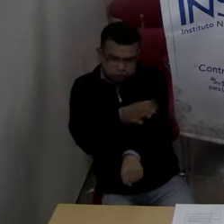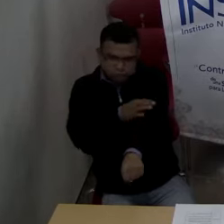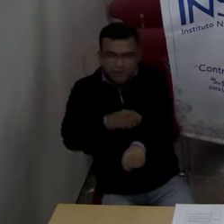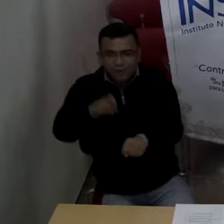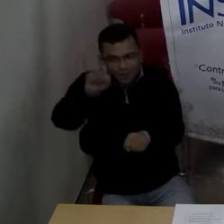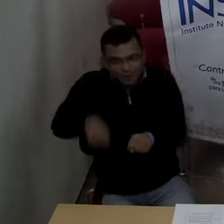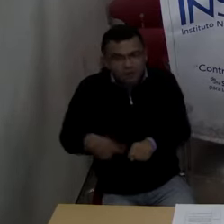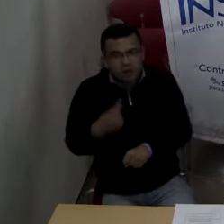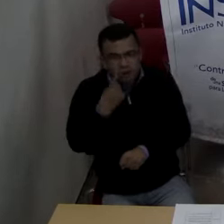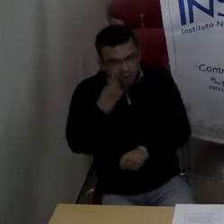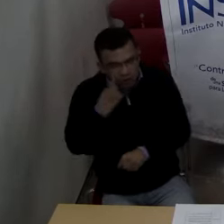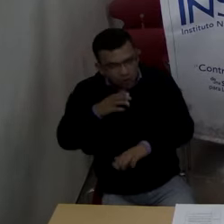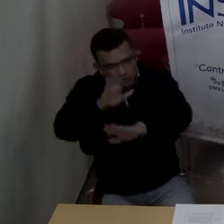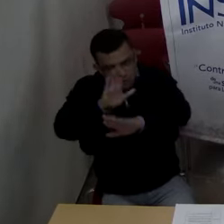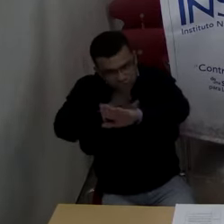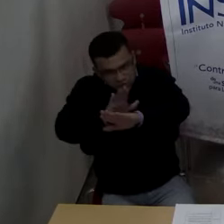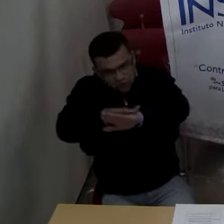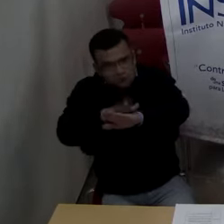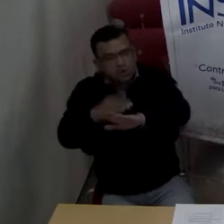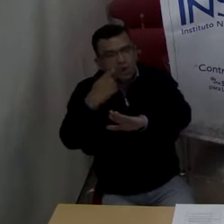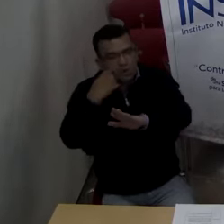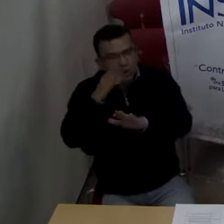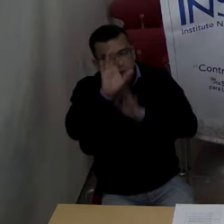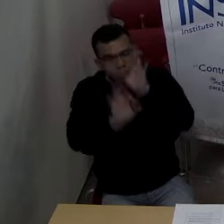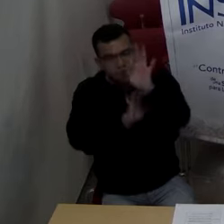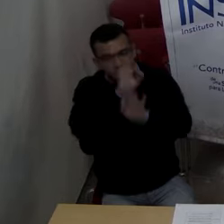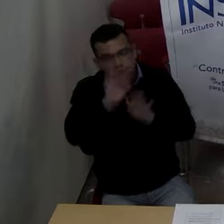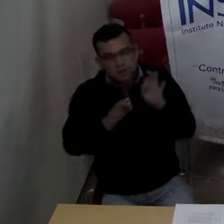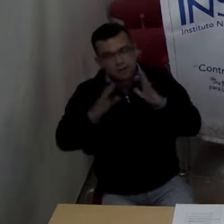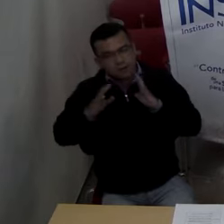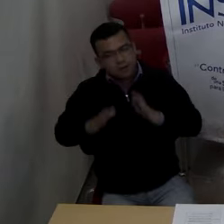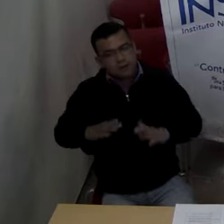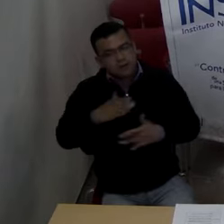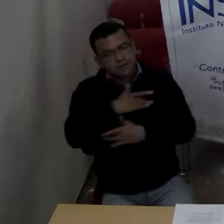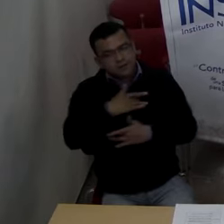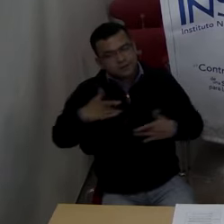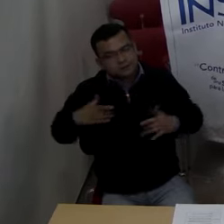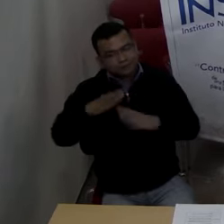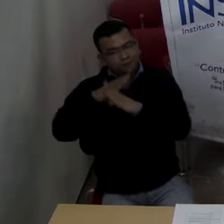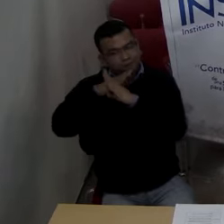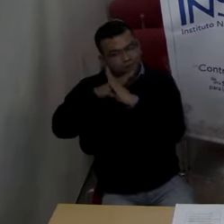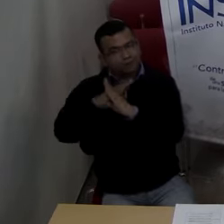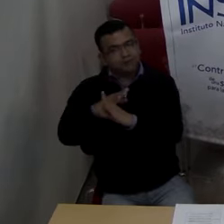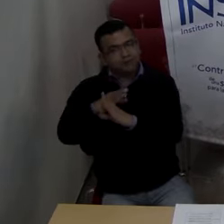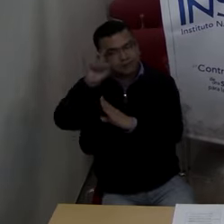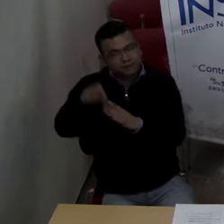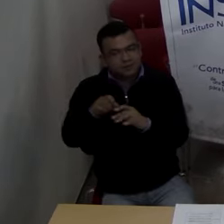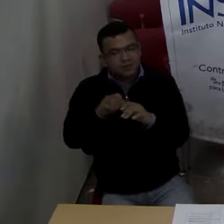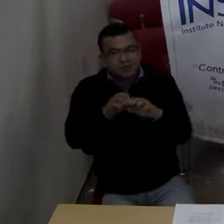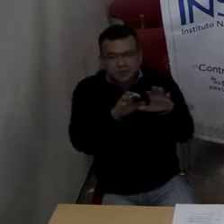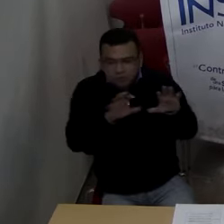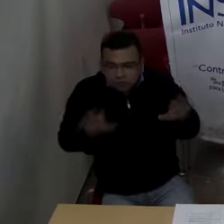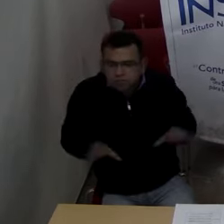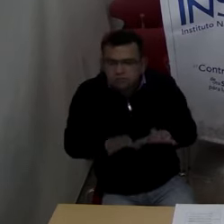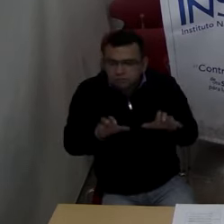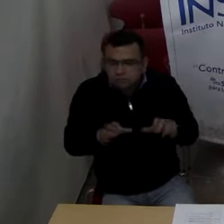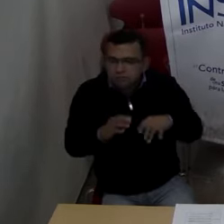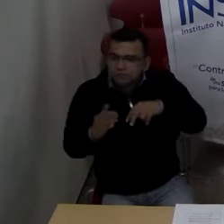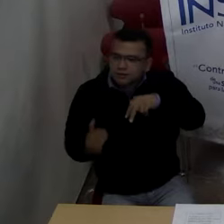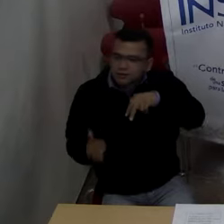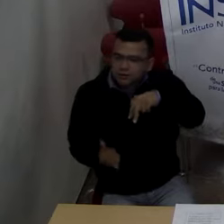llamado de alerta a protegernos a través de hábitos y conductas protectoras.